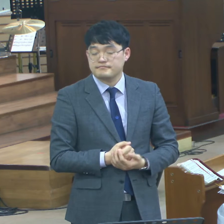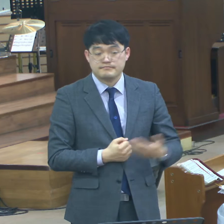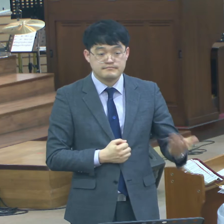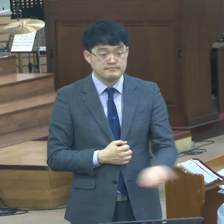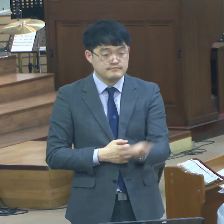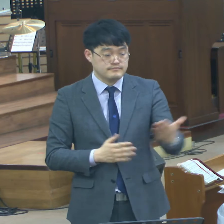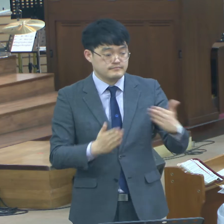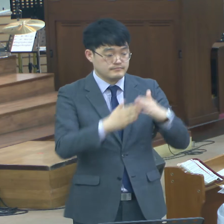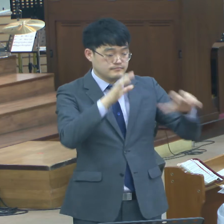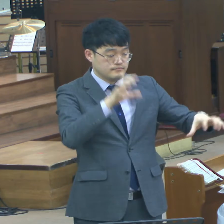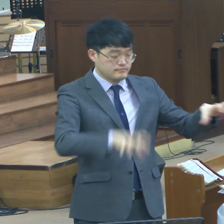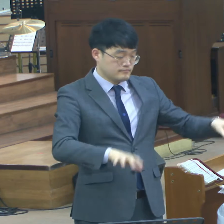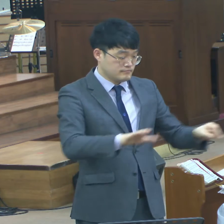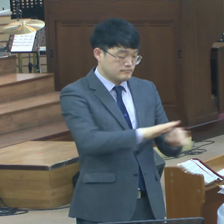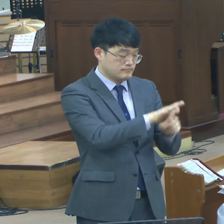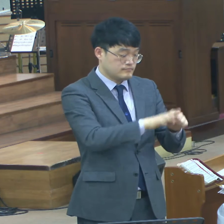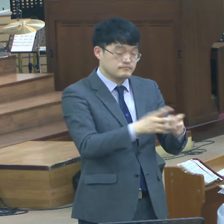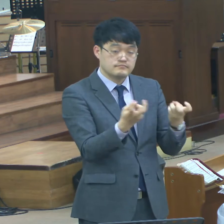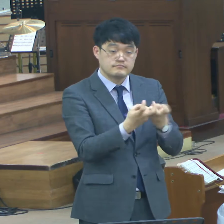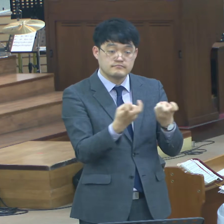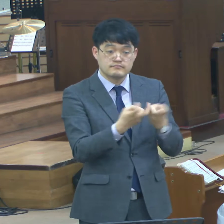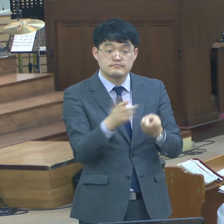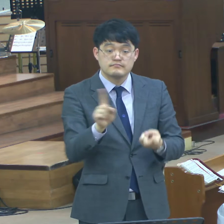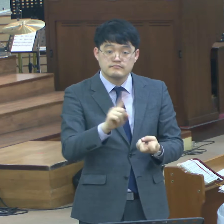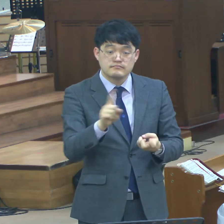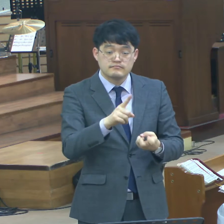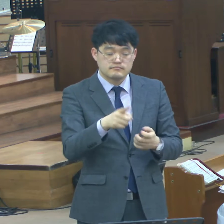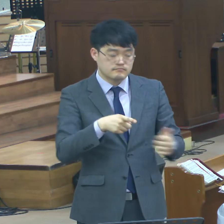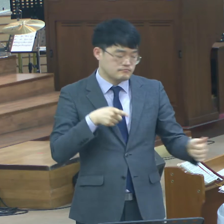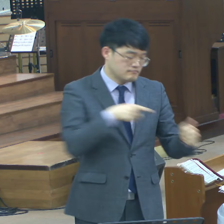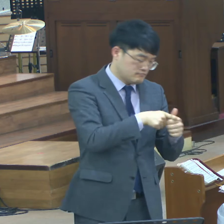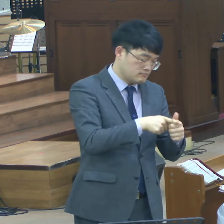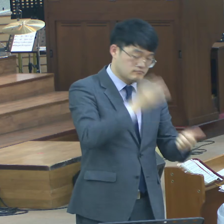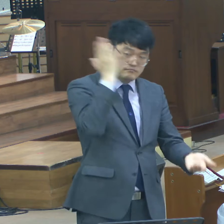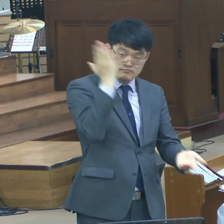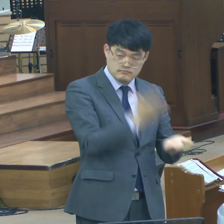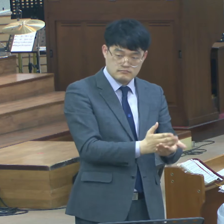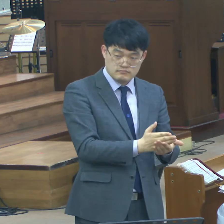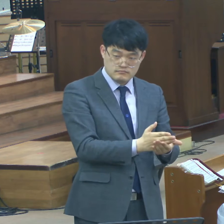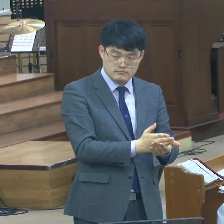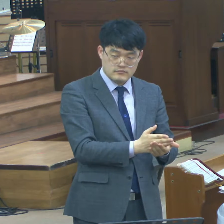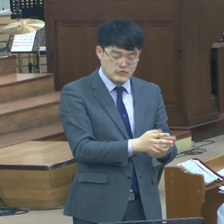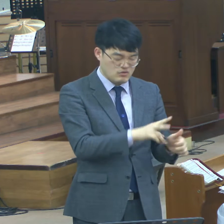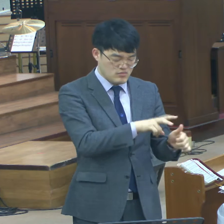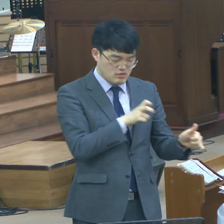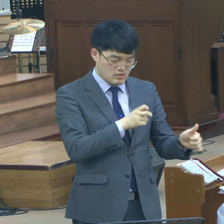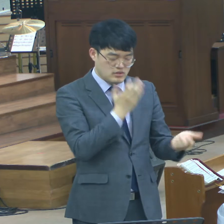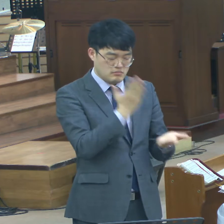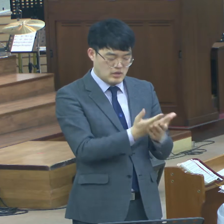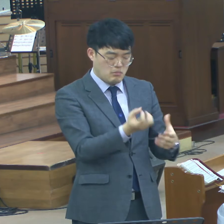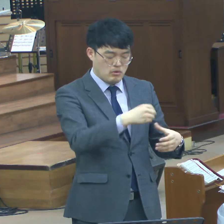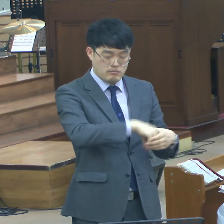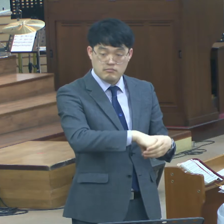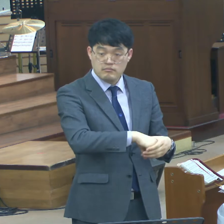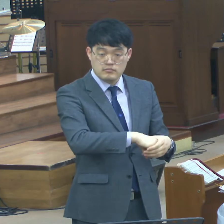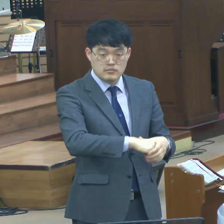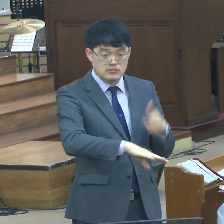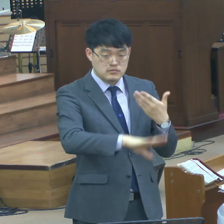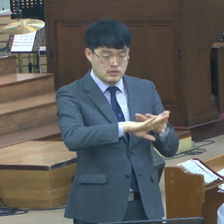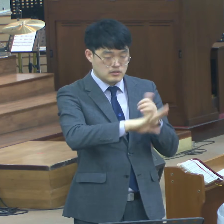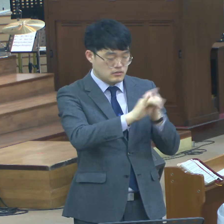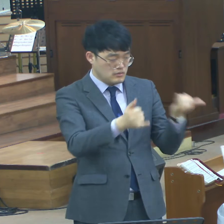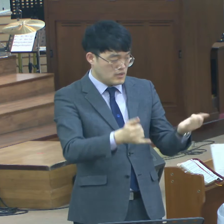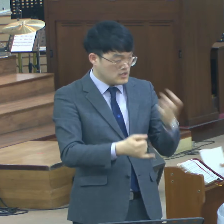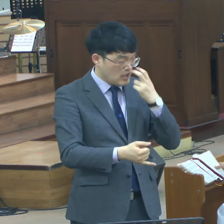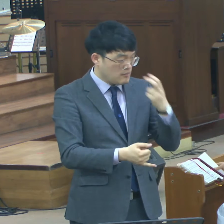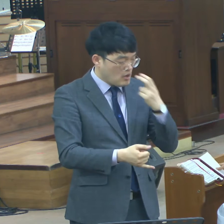이웃을 어떻게 사랑하죠? 살인하지 말라. 거기에 미워하지 말라도 포함되어 있는 거죠. 상대방의